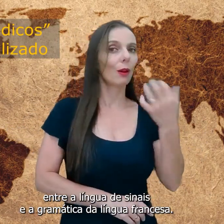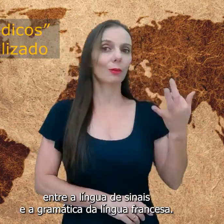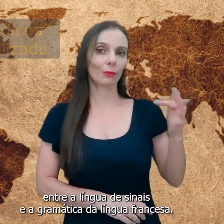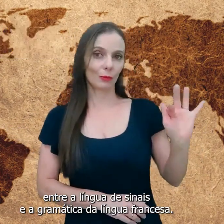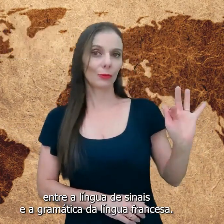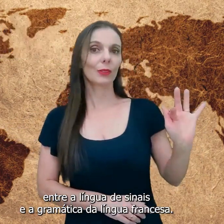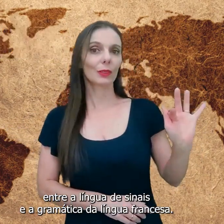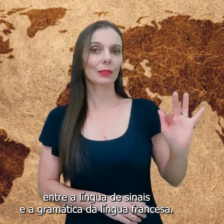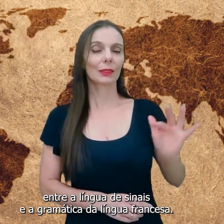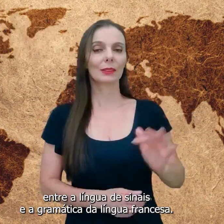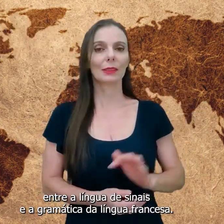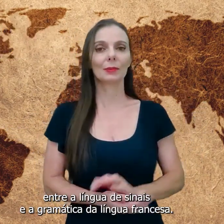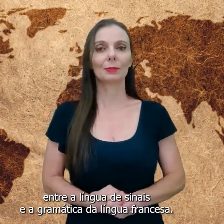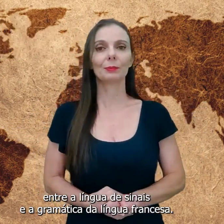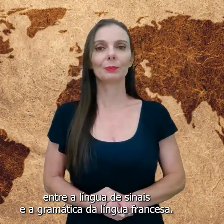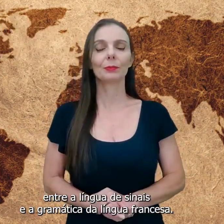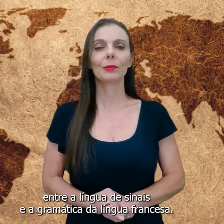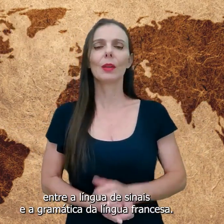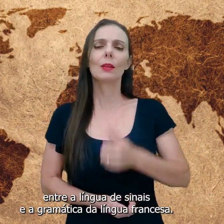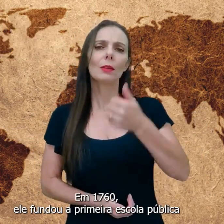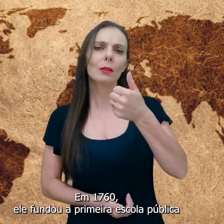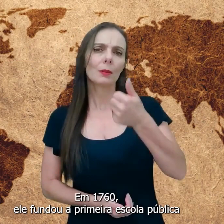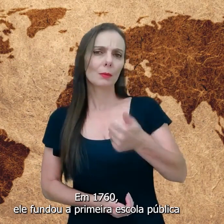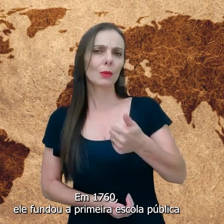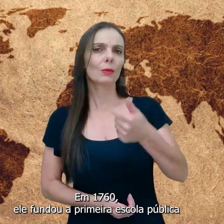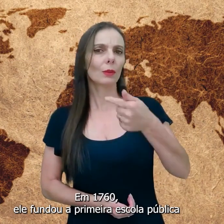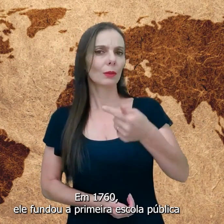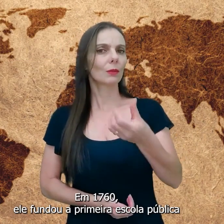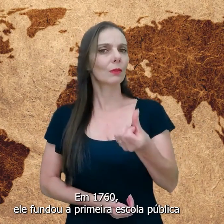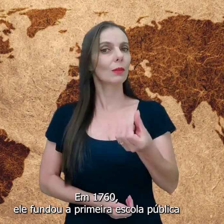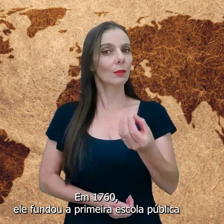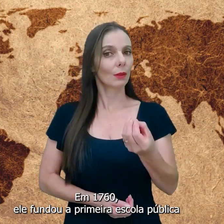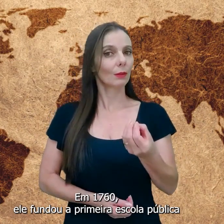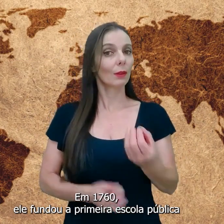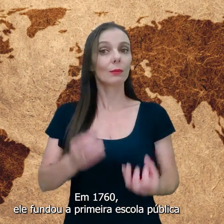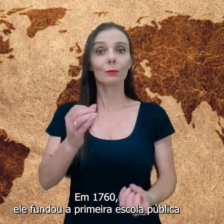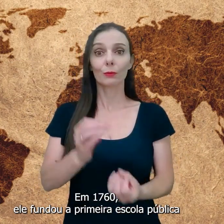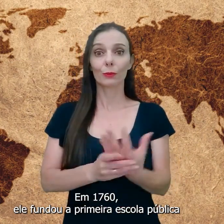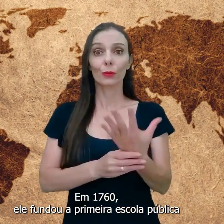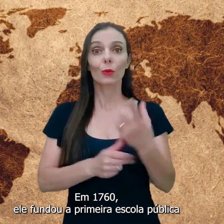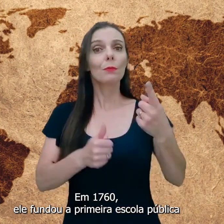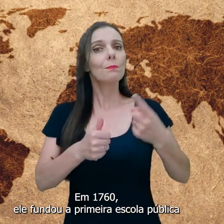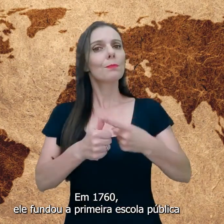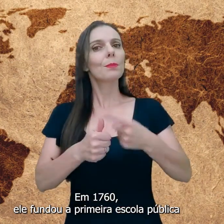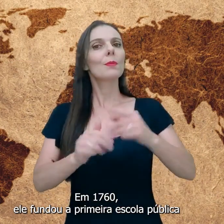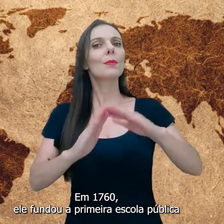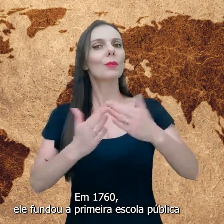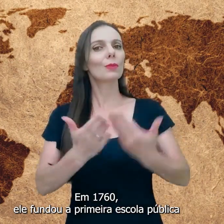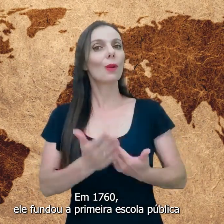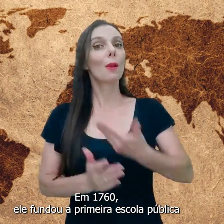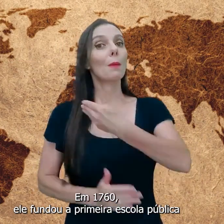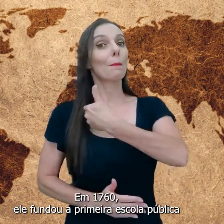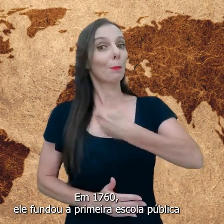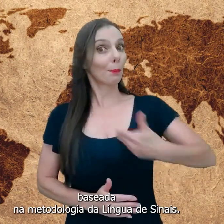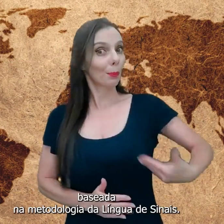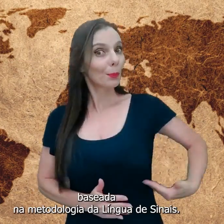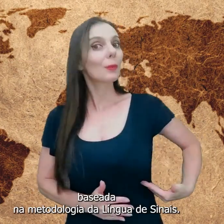da língua francesa. Em 1760, ele fundou a primeira escola pública baseada